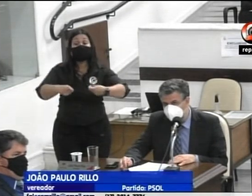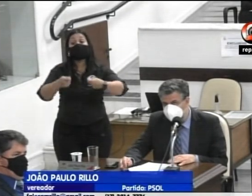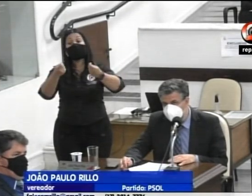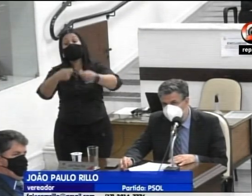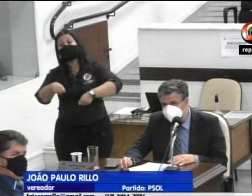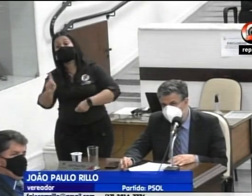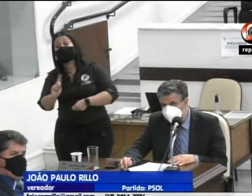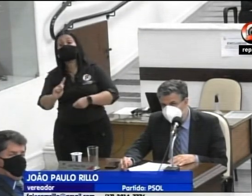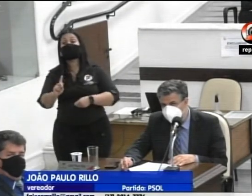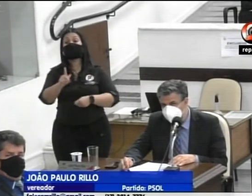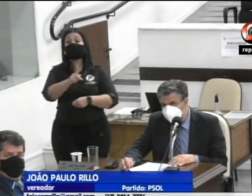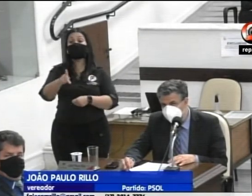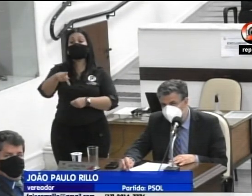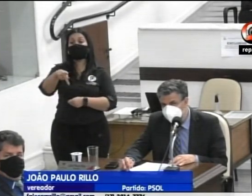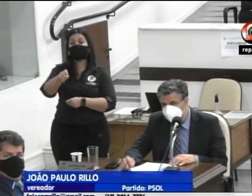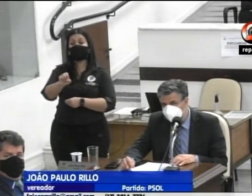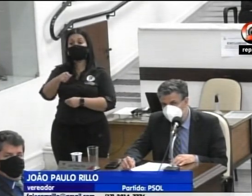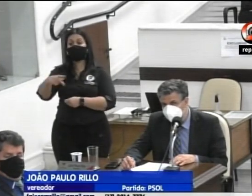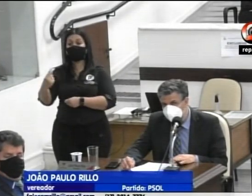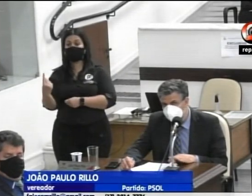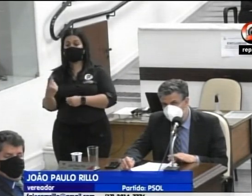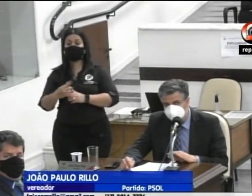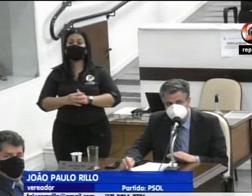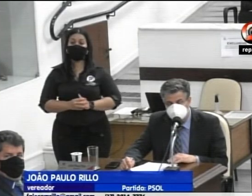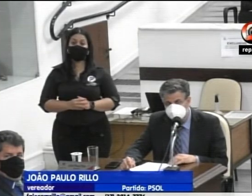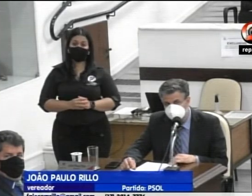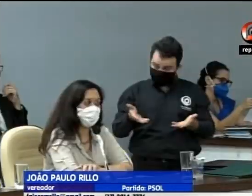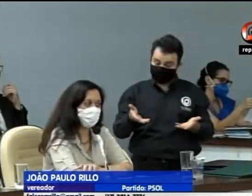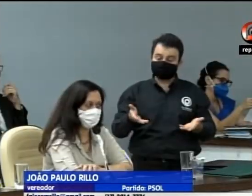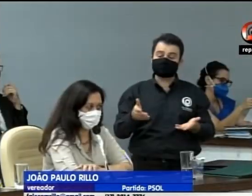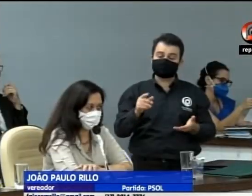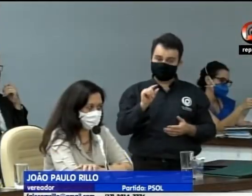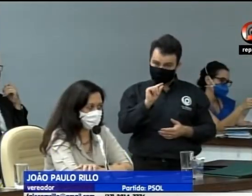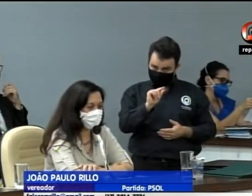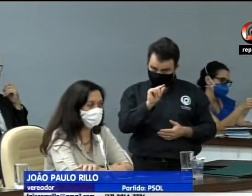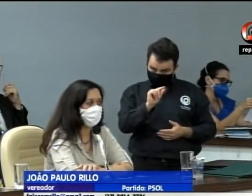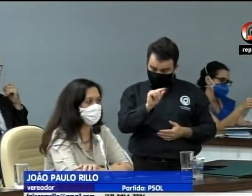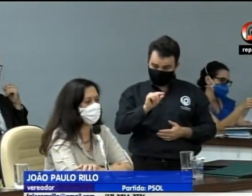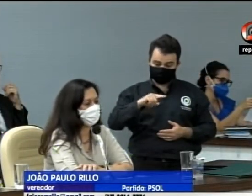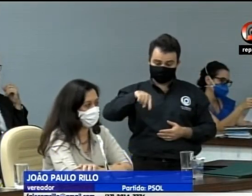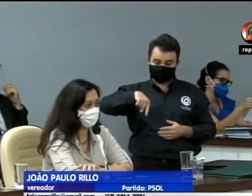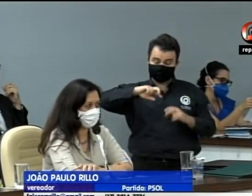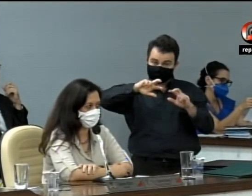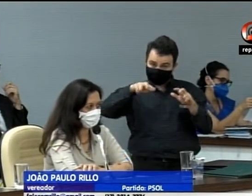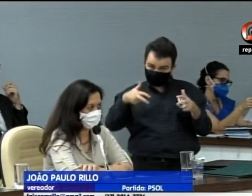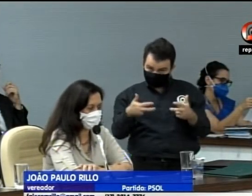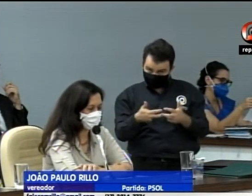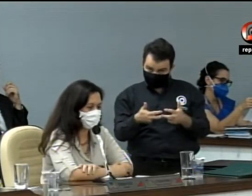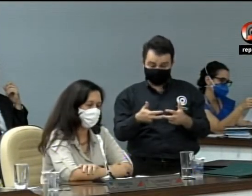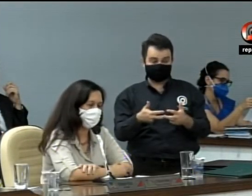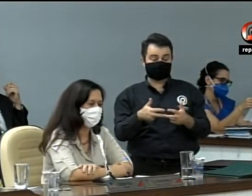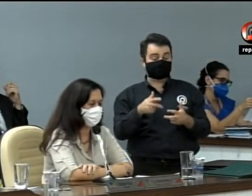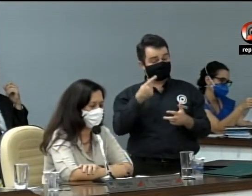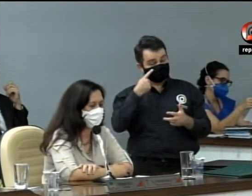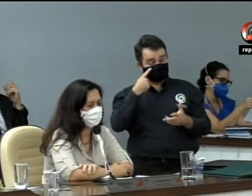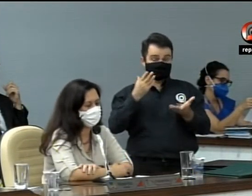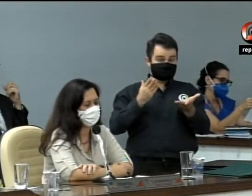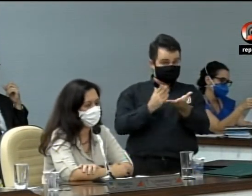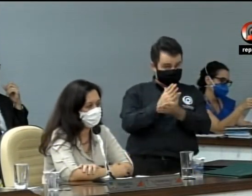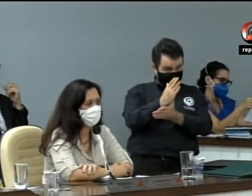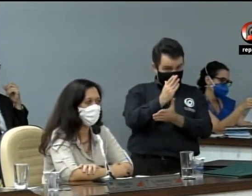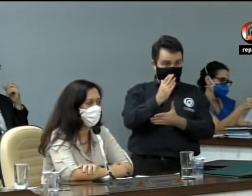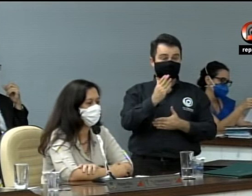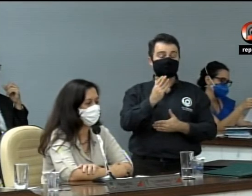1? Hoje nós precisamos passar aqui na Câmara a criação de novos cargos para preencher a nossa